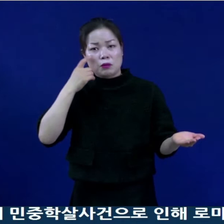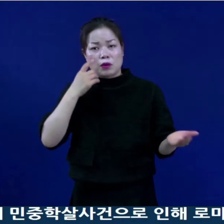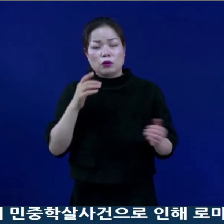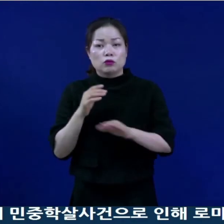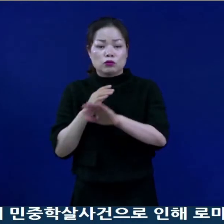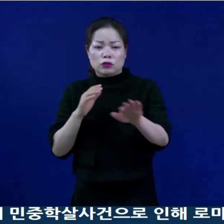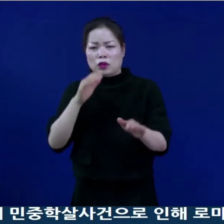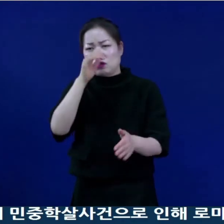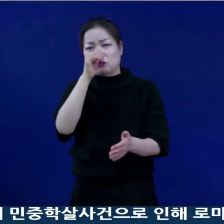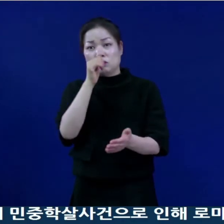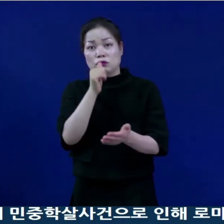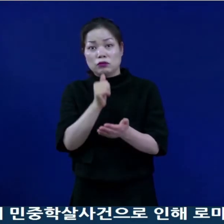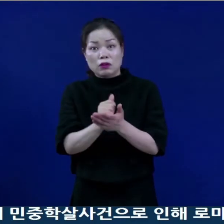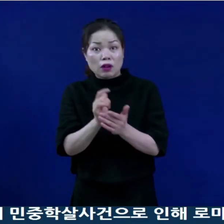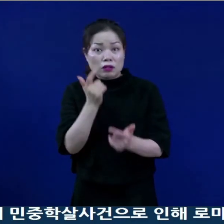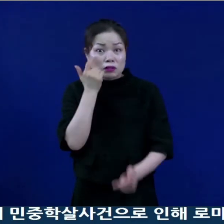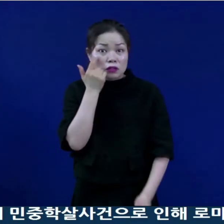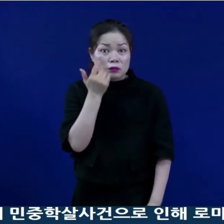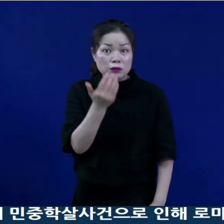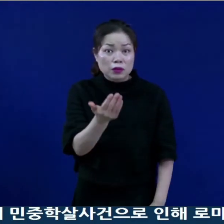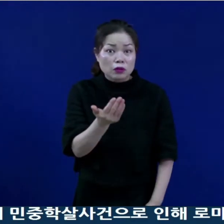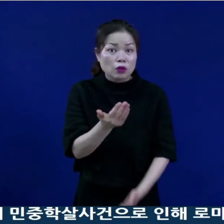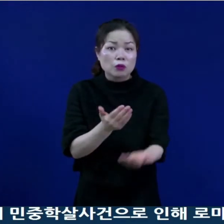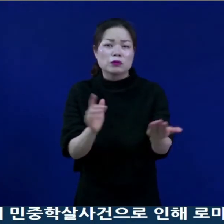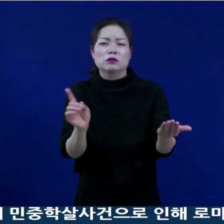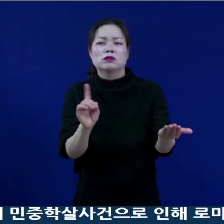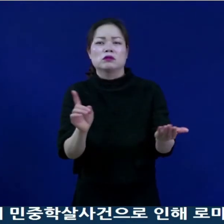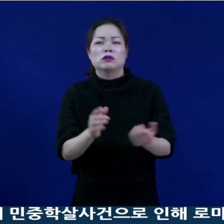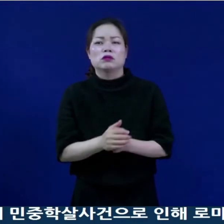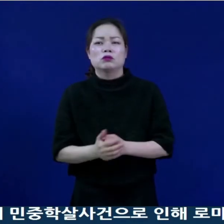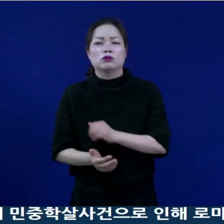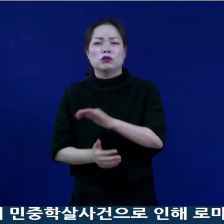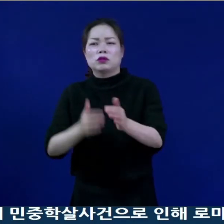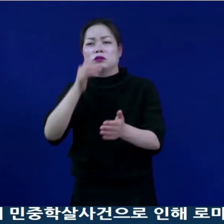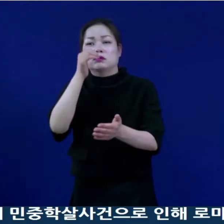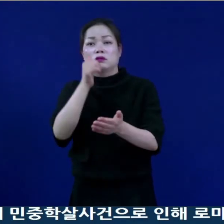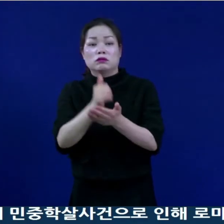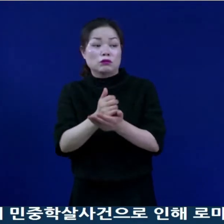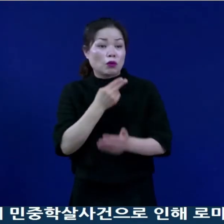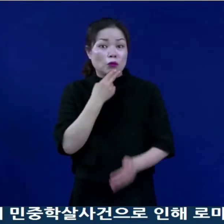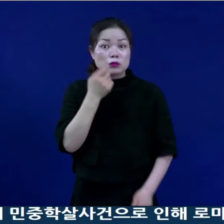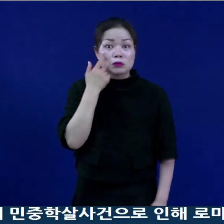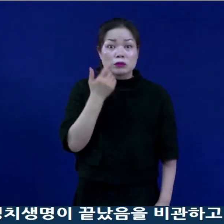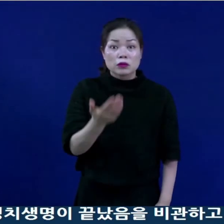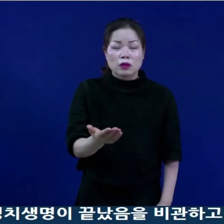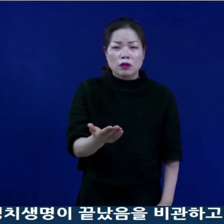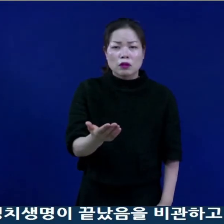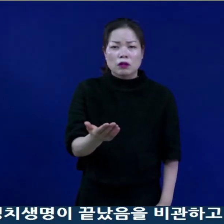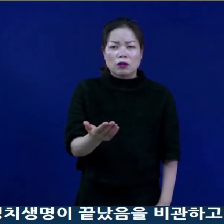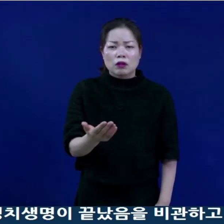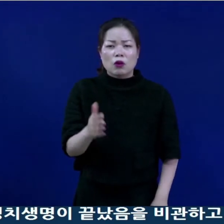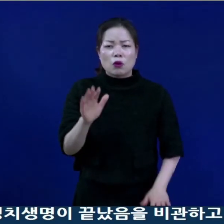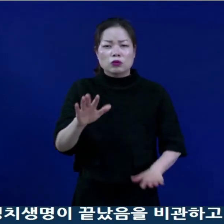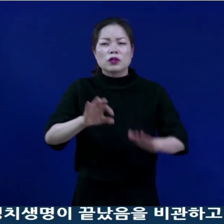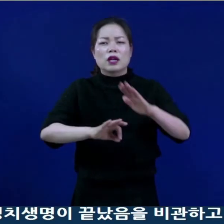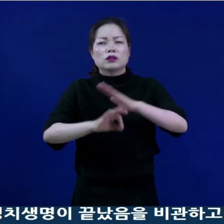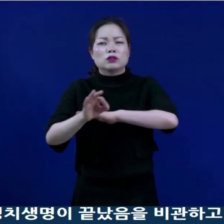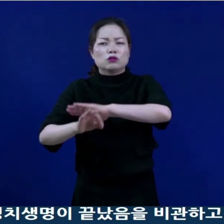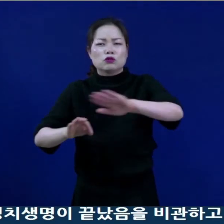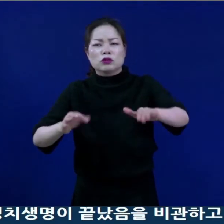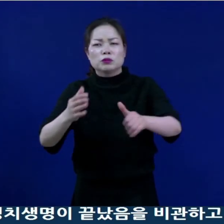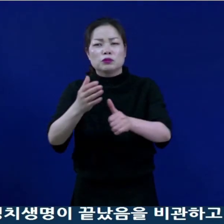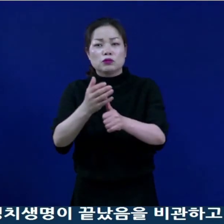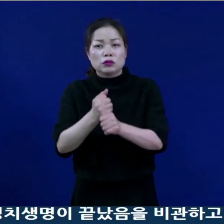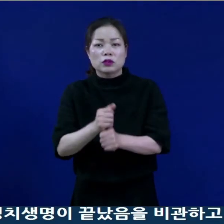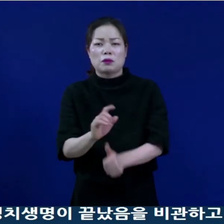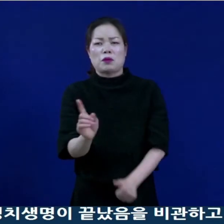우리에게 있는 죄가 아닙니까? 여러분, 어떻습니까? 우리에게는 그 죄가 없습니까? 따라서 여러분, 오늘 이 아침에 우리가 붙잡아야